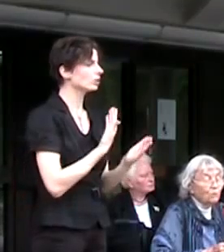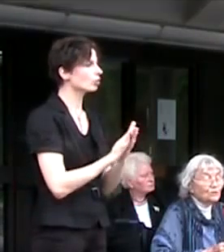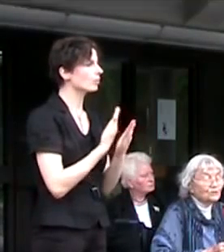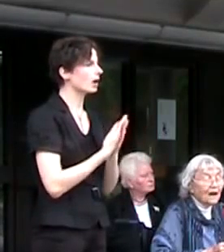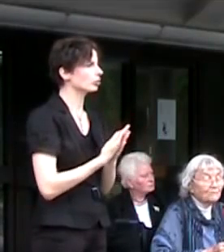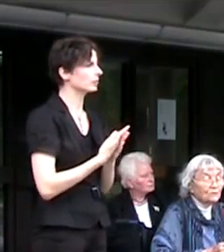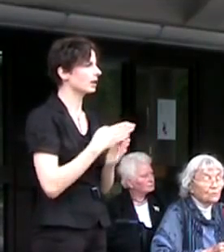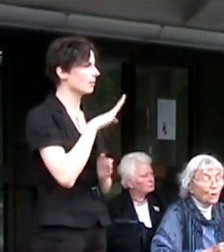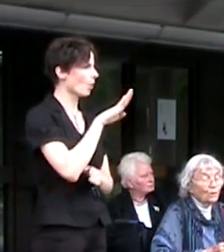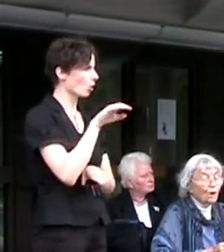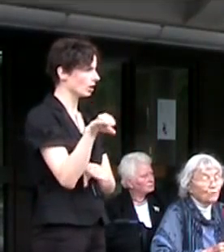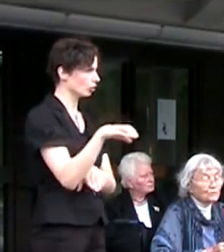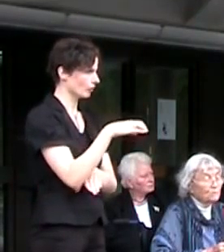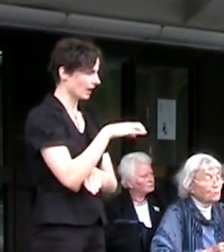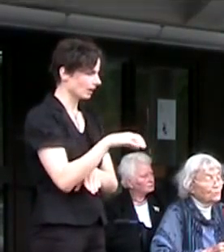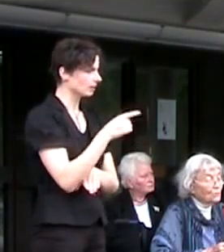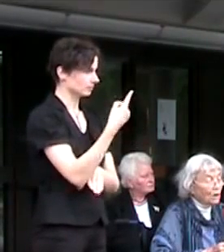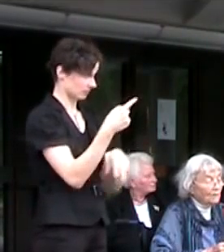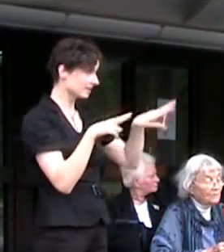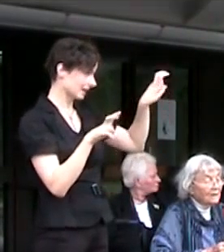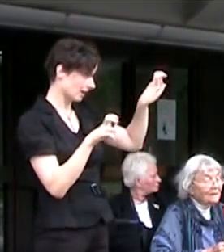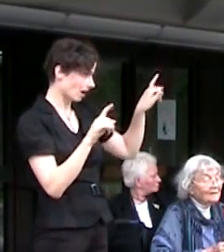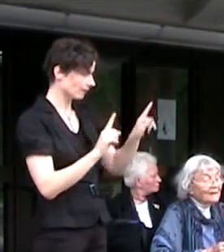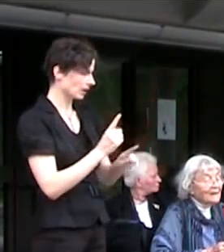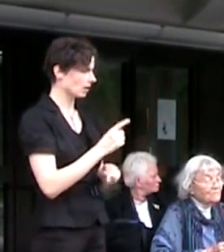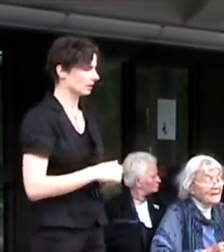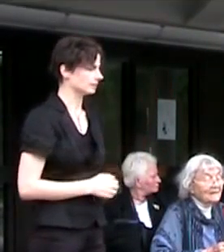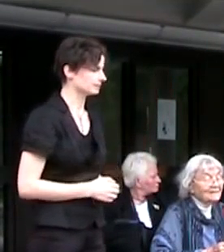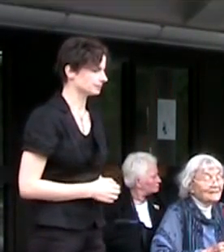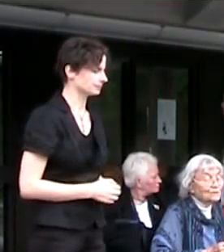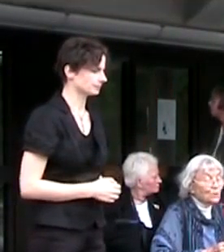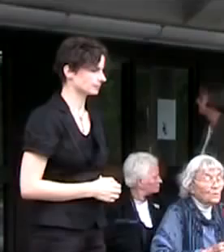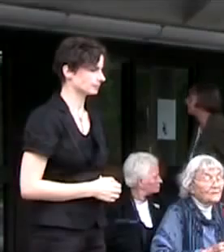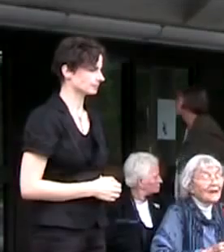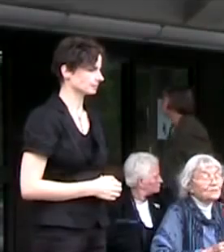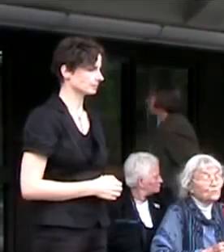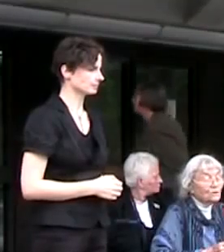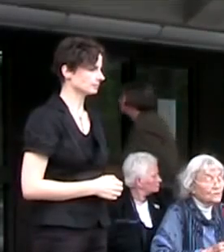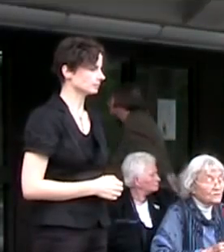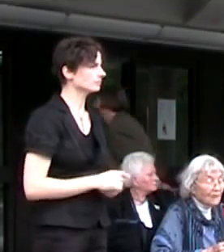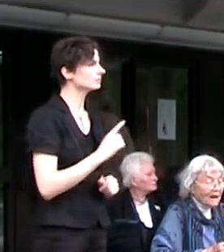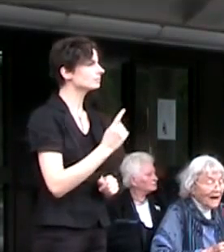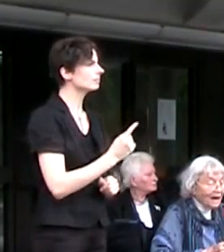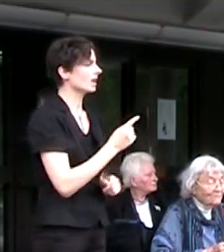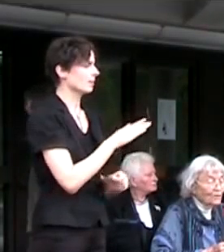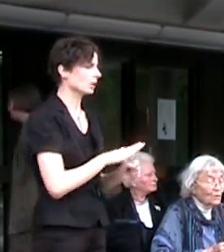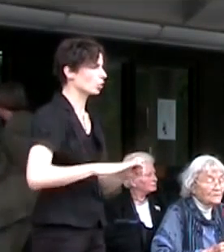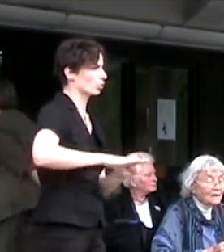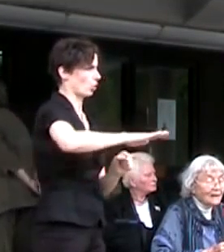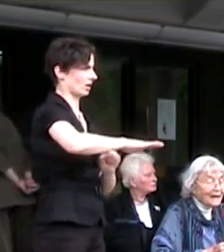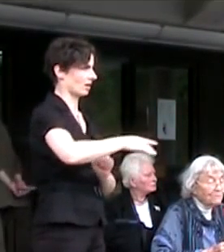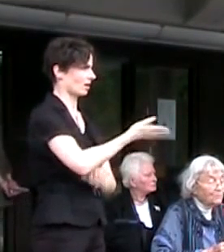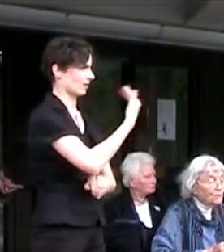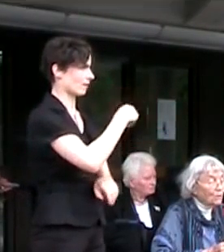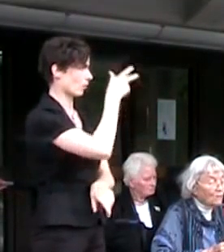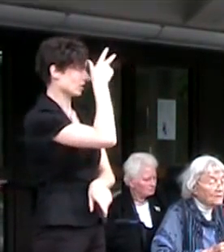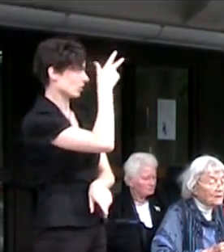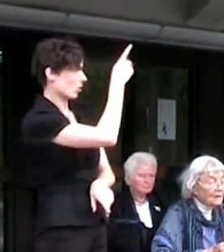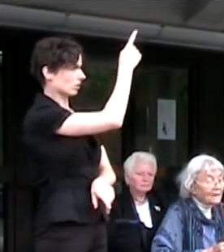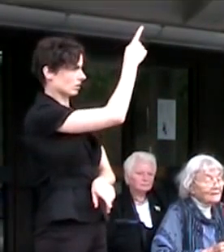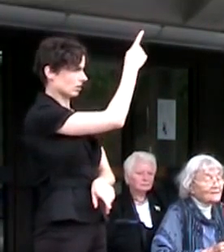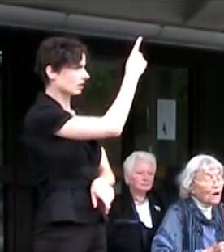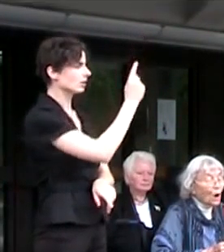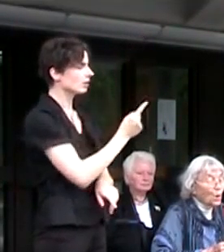wird buchstabengetreu aus dem Protokoll. Im Dienst des Königs Gottes haben wir unseren Leib